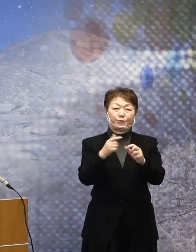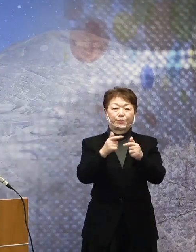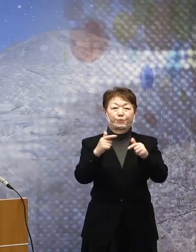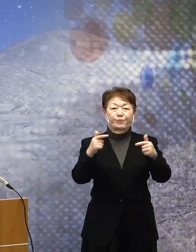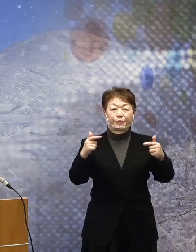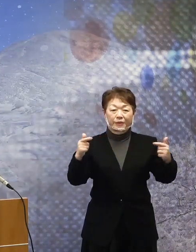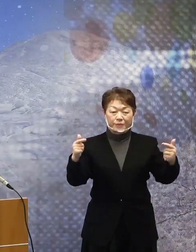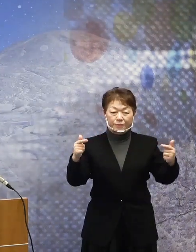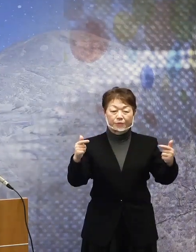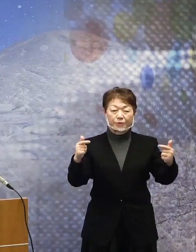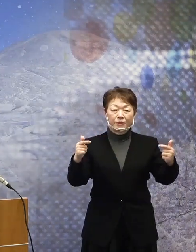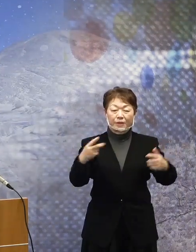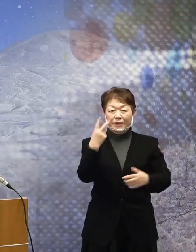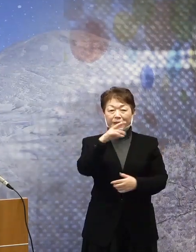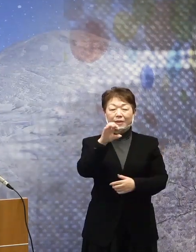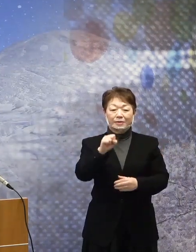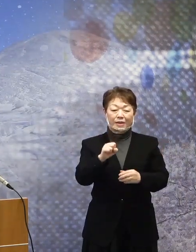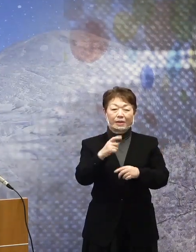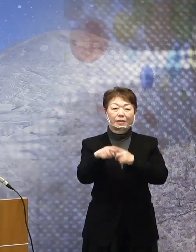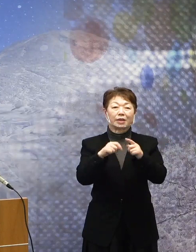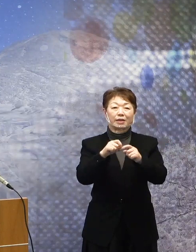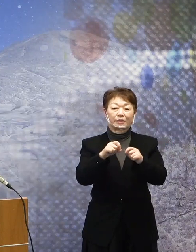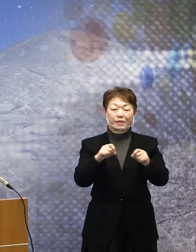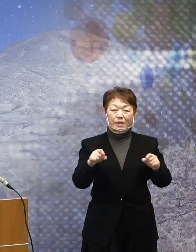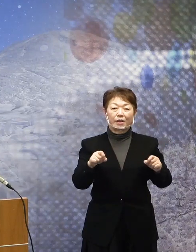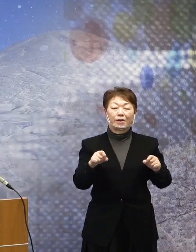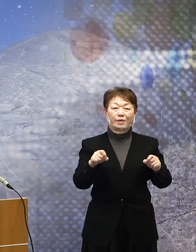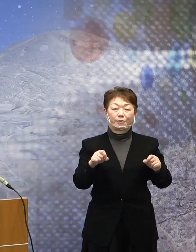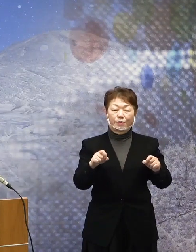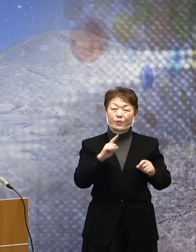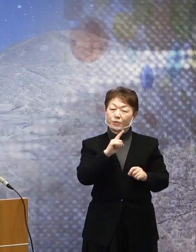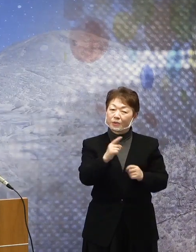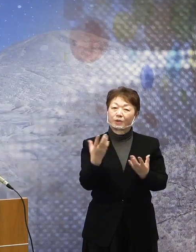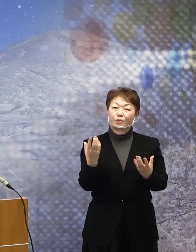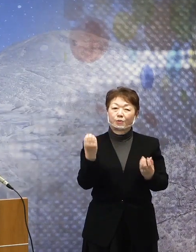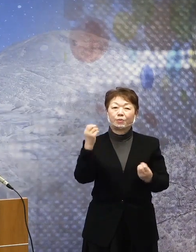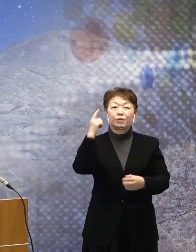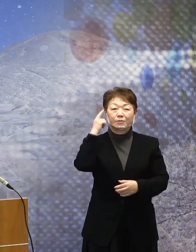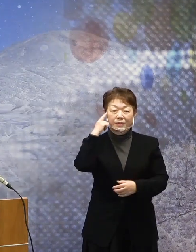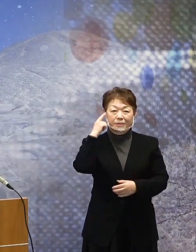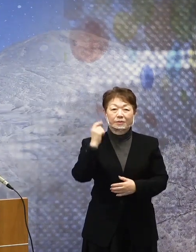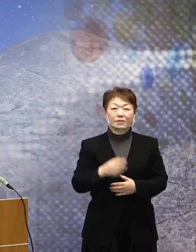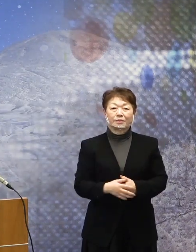、先ほど検査結果 も途中で申し上げたと思いますが、